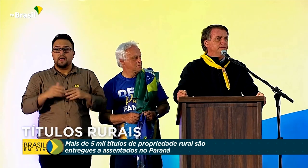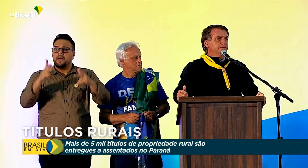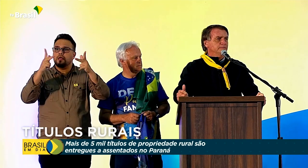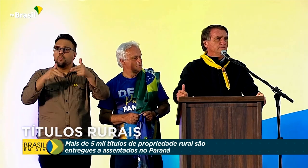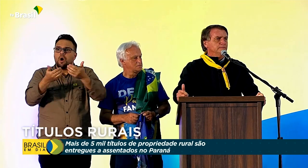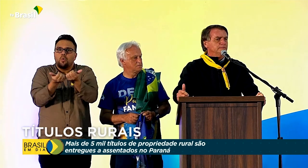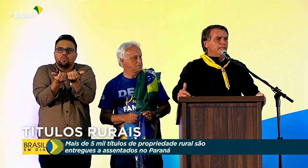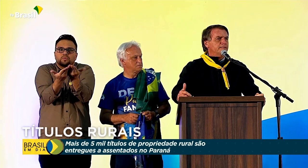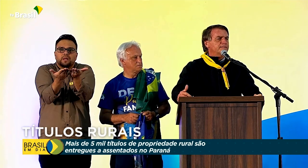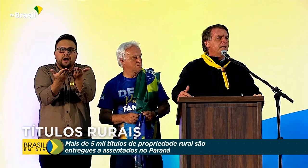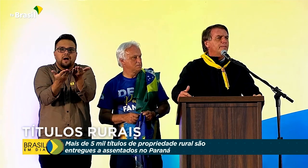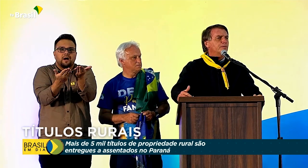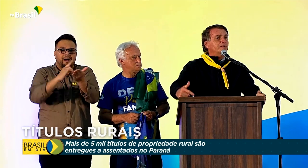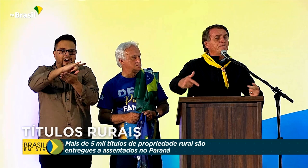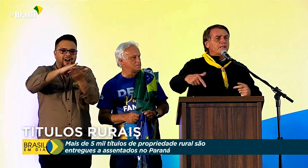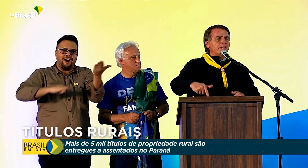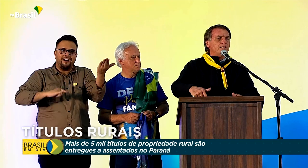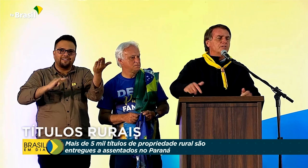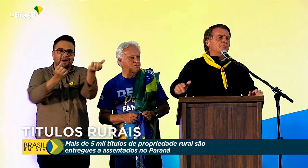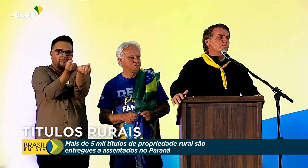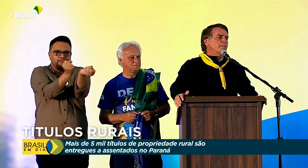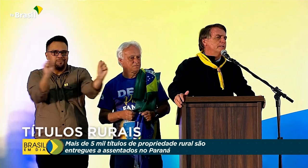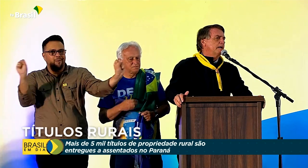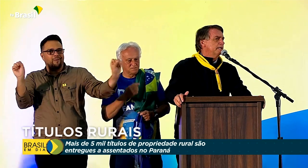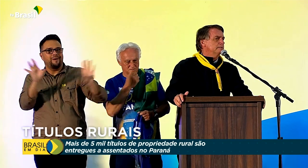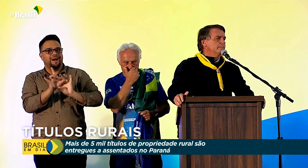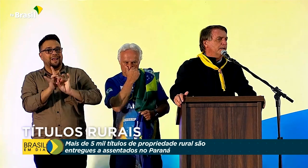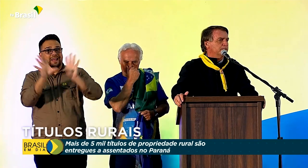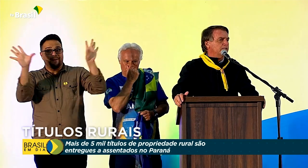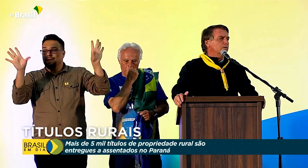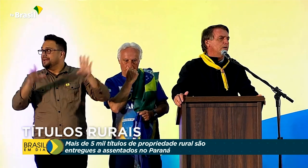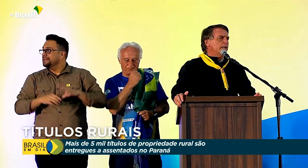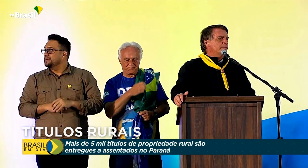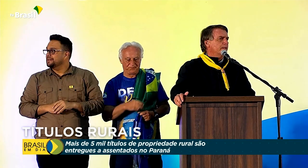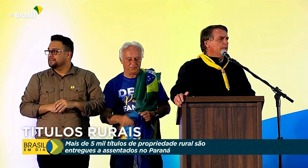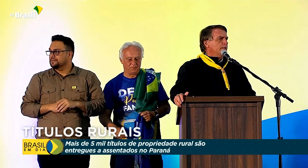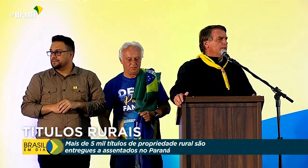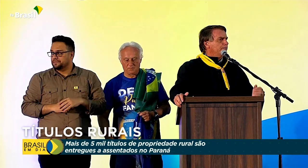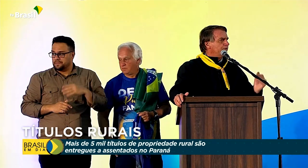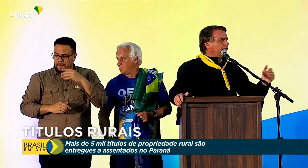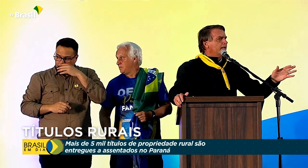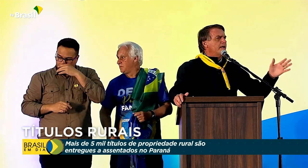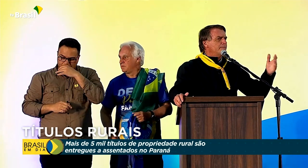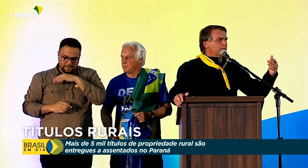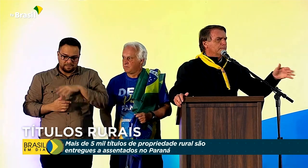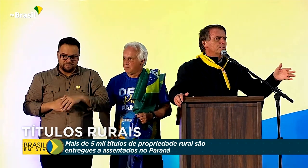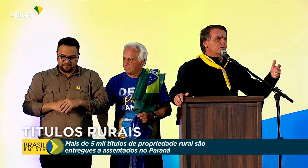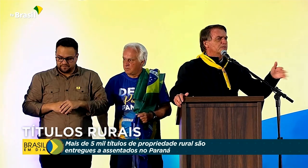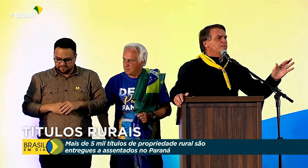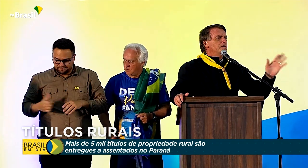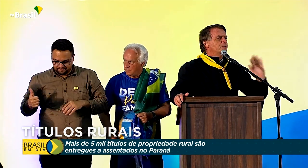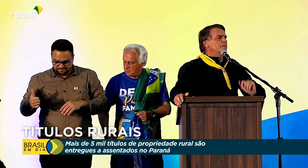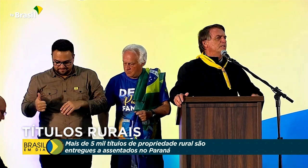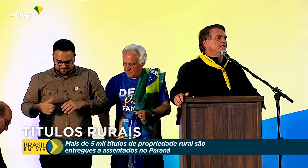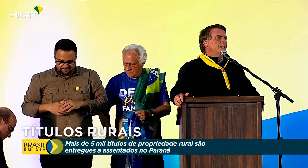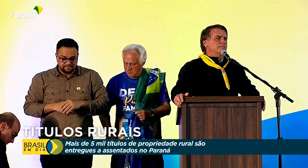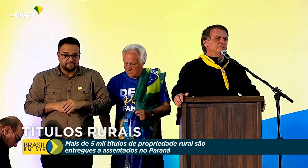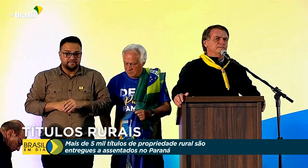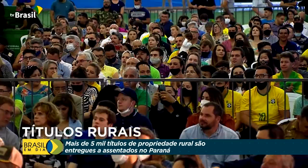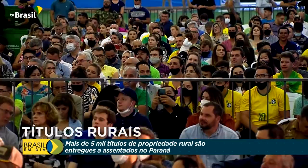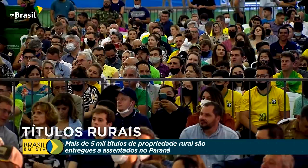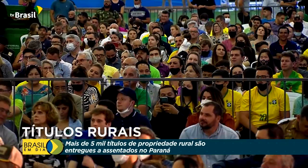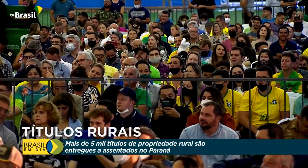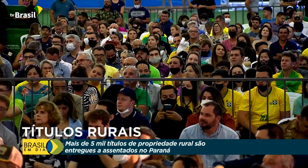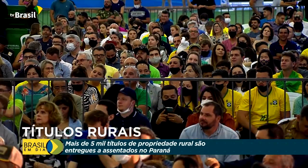ele. Ele sabe o que fizer na sua propriedade a partir de agora, ficará para os seus filhos e para os seus